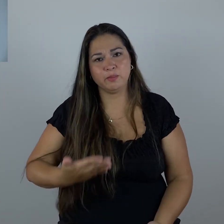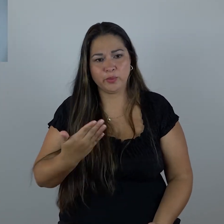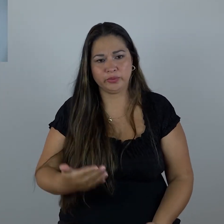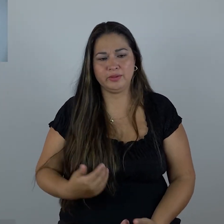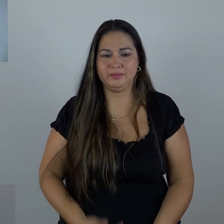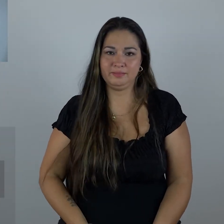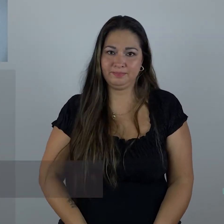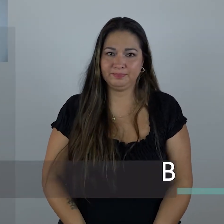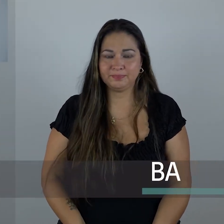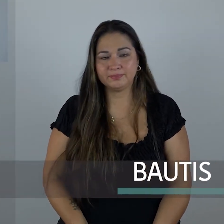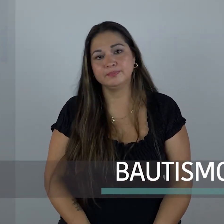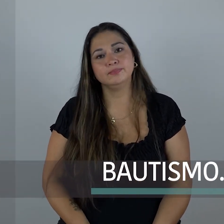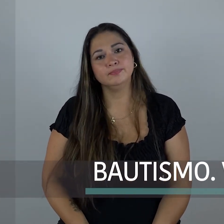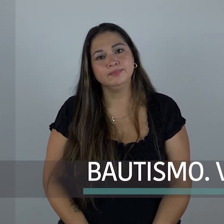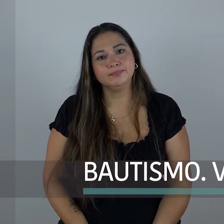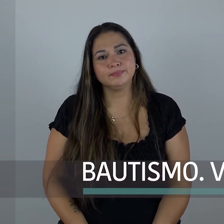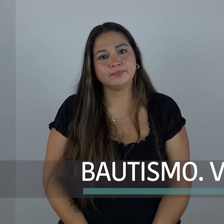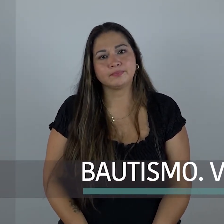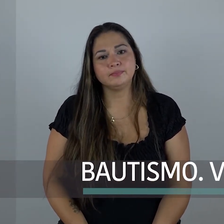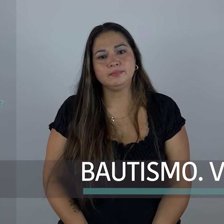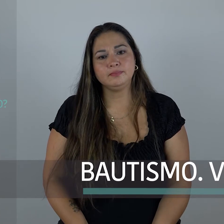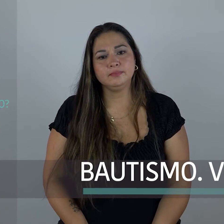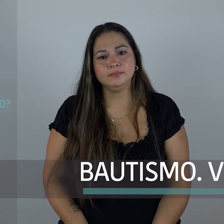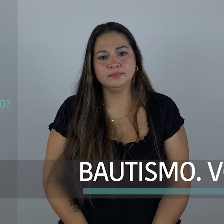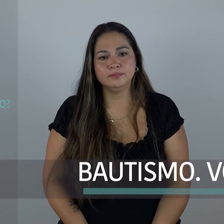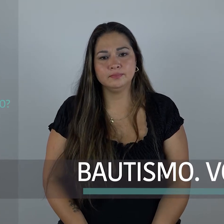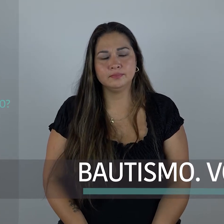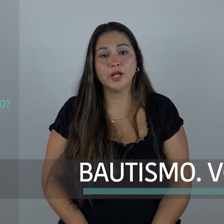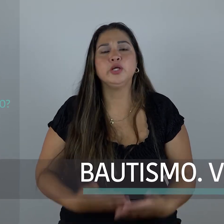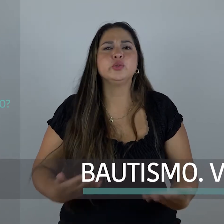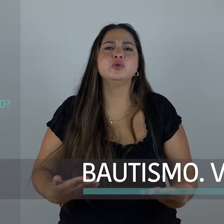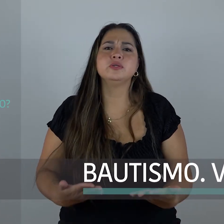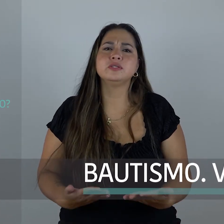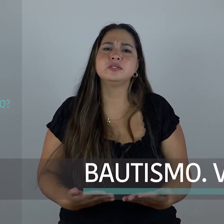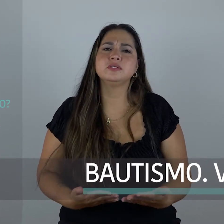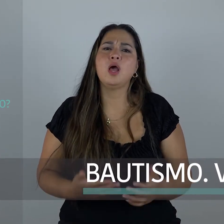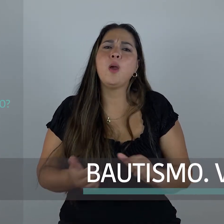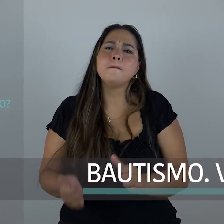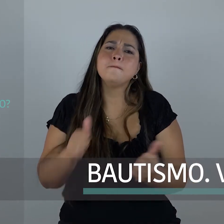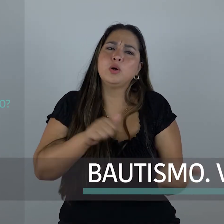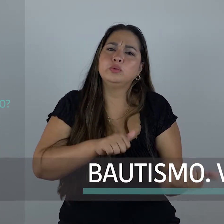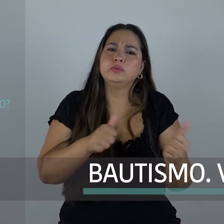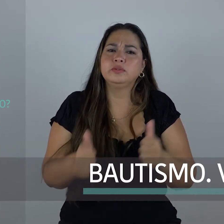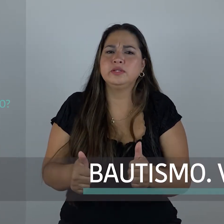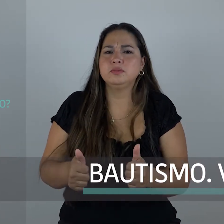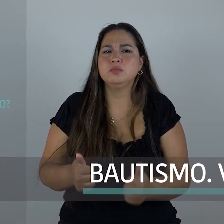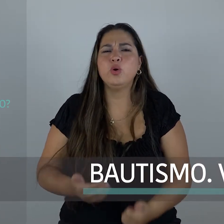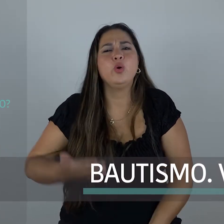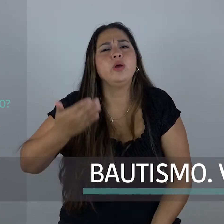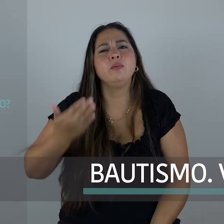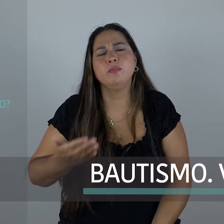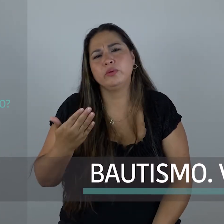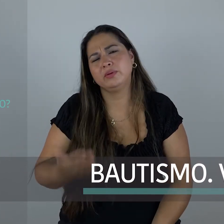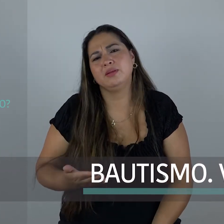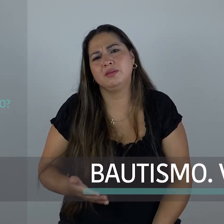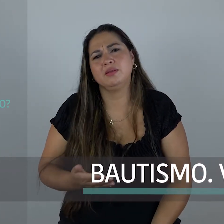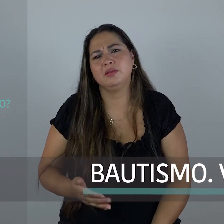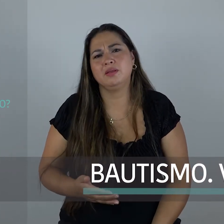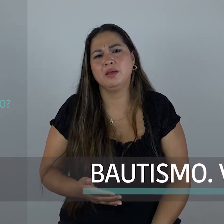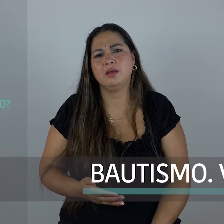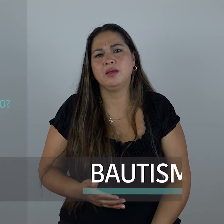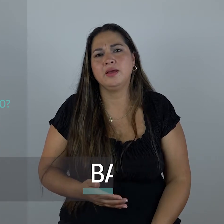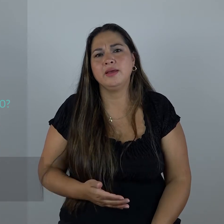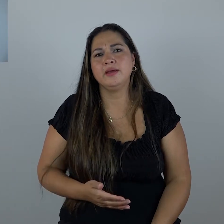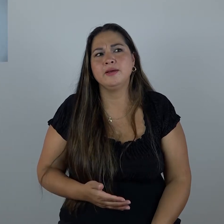¿Cuál es el valor del bautismo? La palabra bautismo